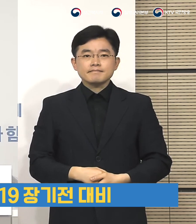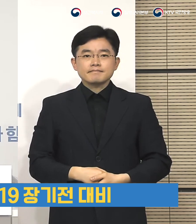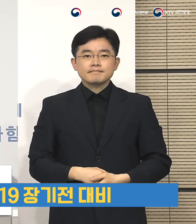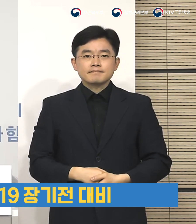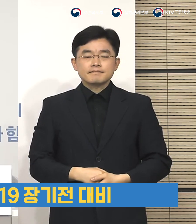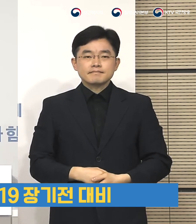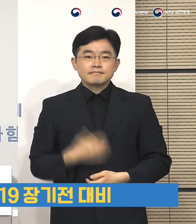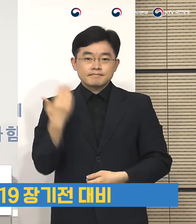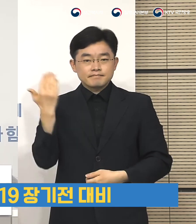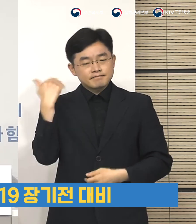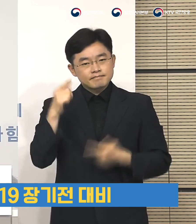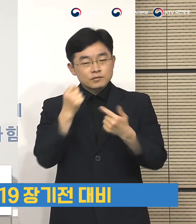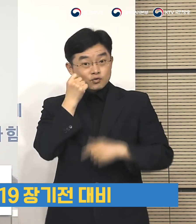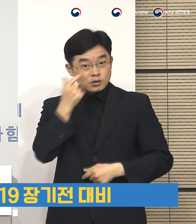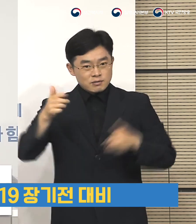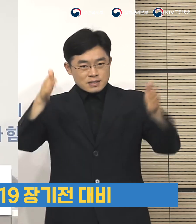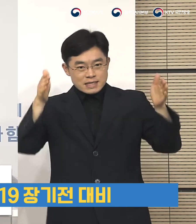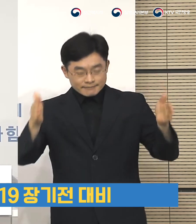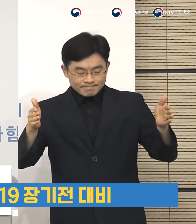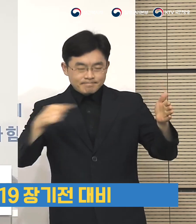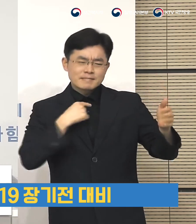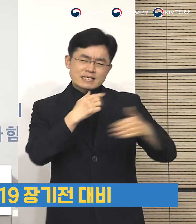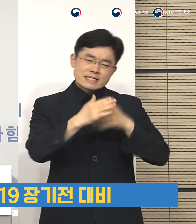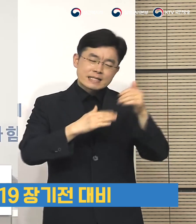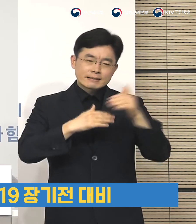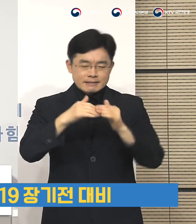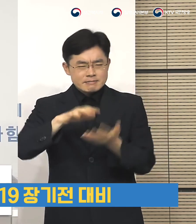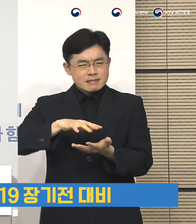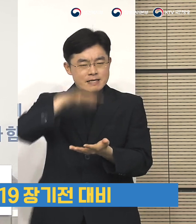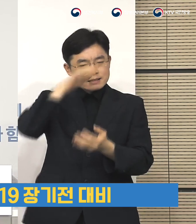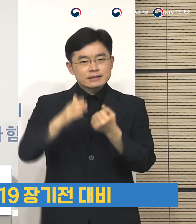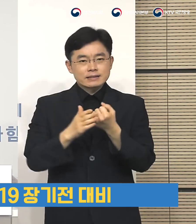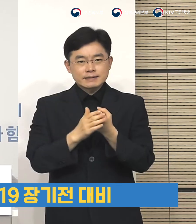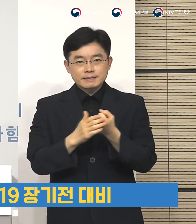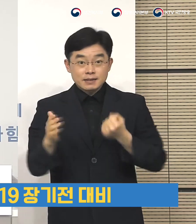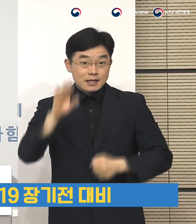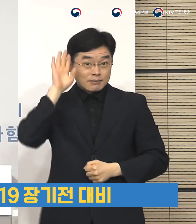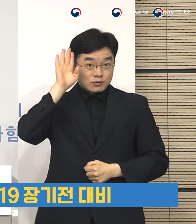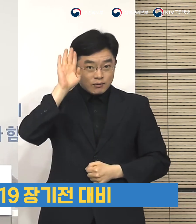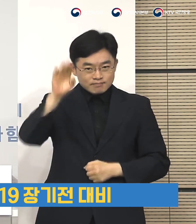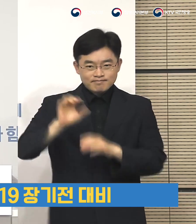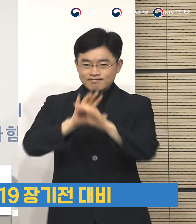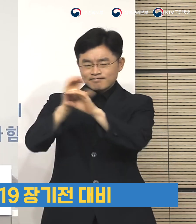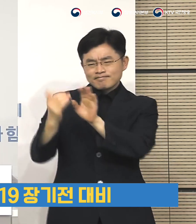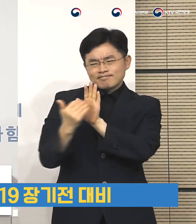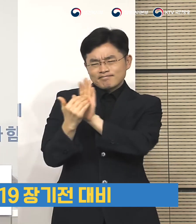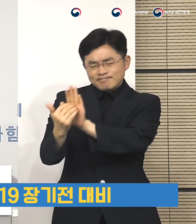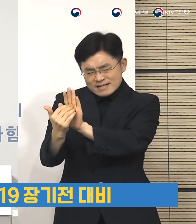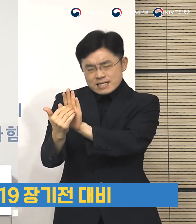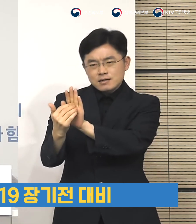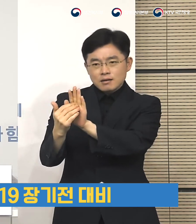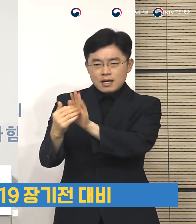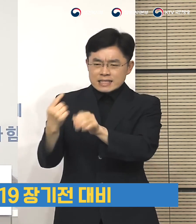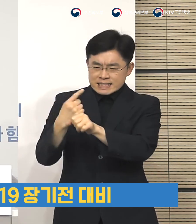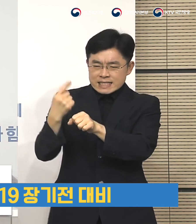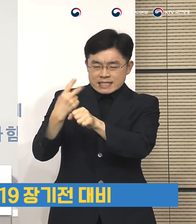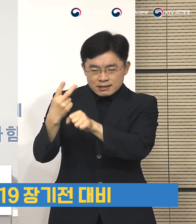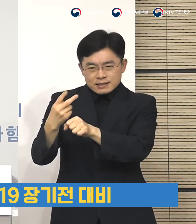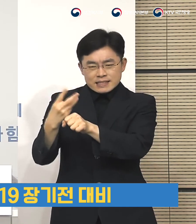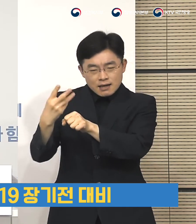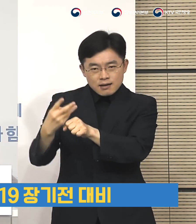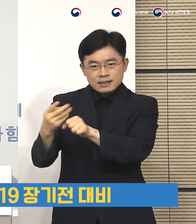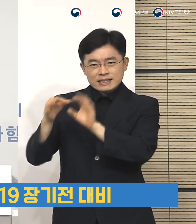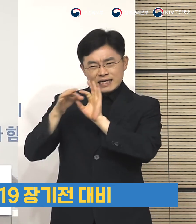이제는 지난 6개월의 경험을 바탕으로 앞으로 예상되는 코로나 바이러스와의 장기전에 충실히 대비하는